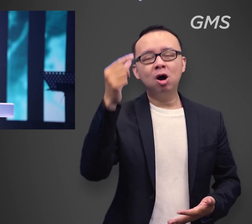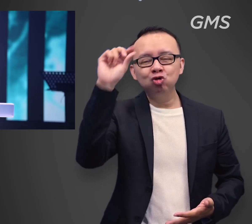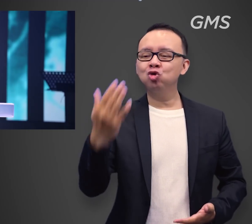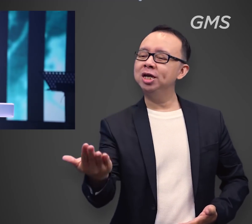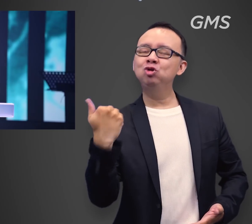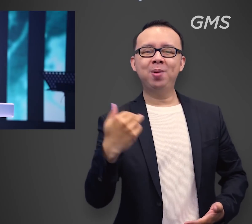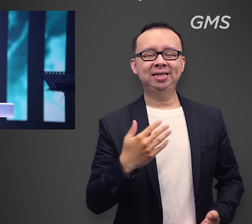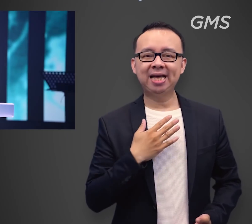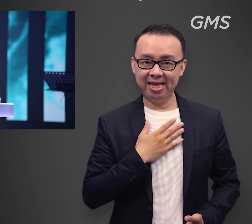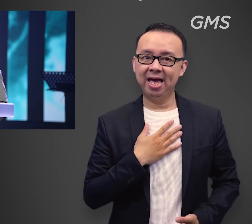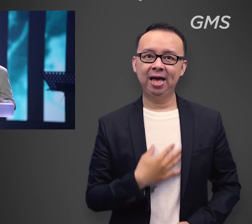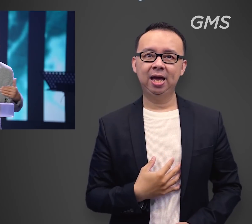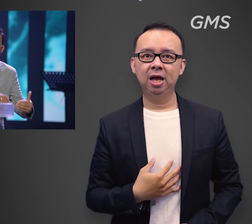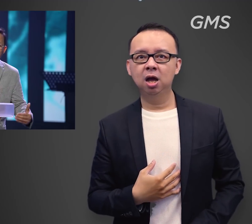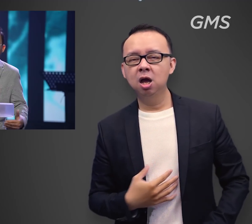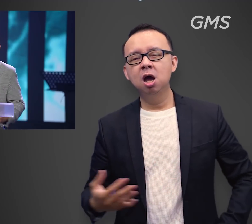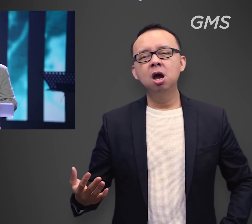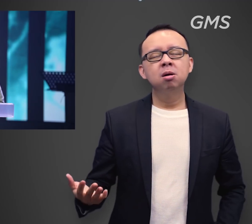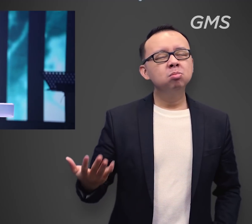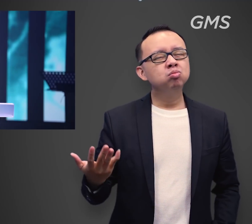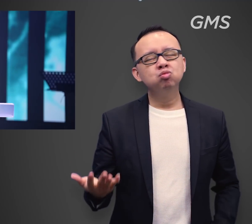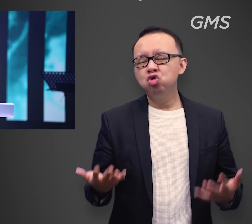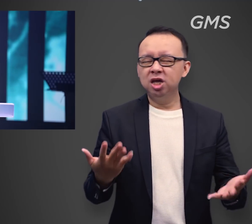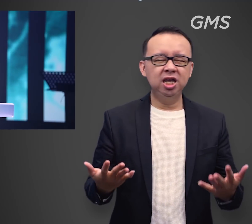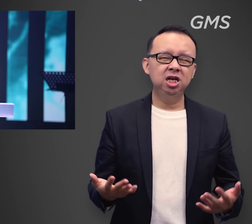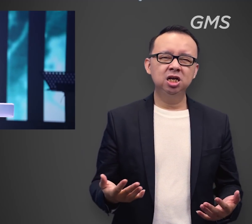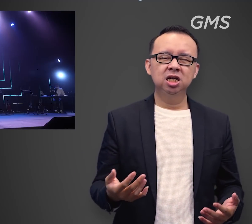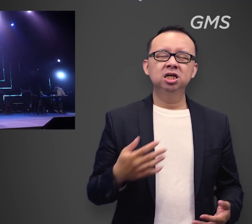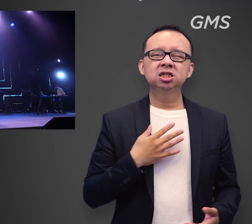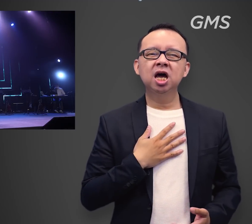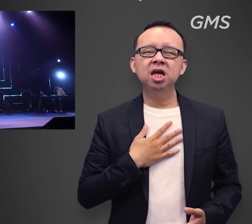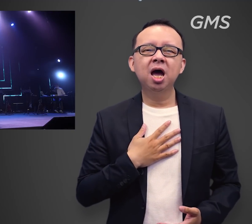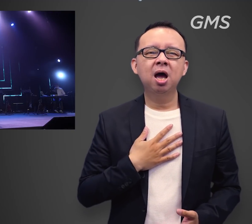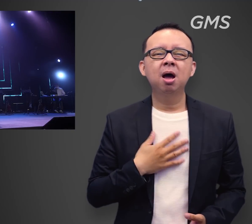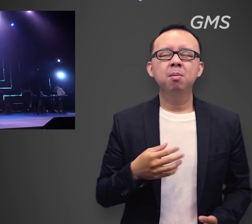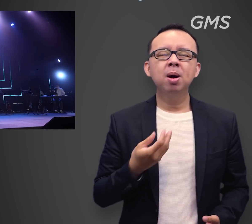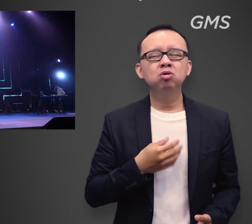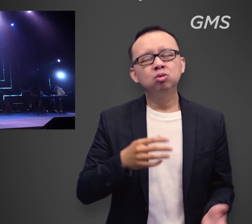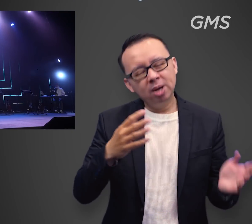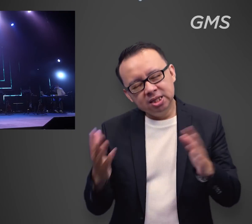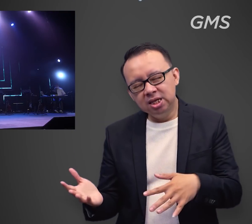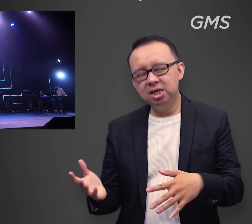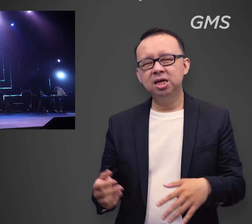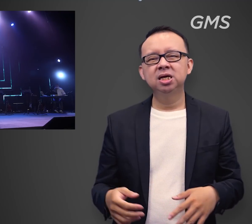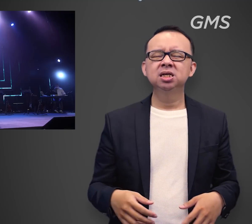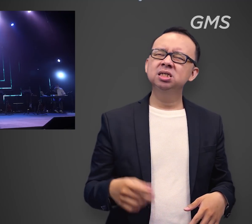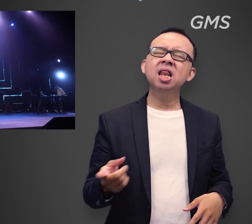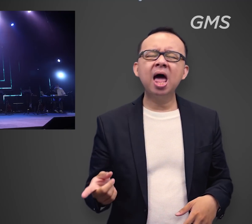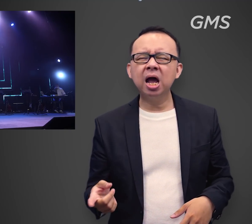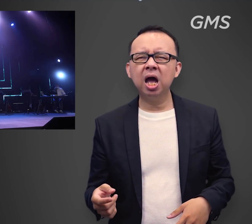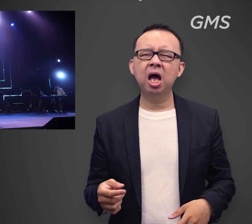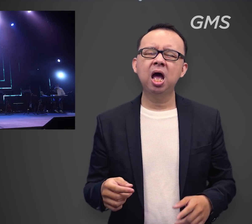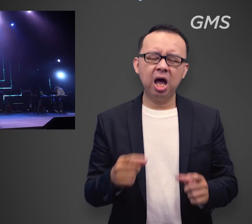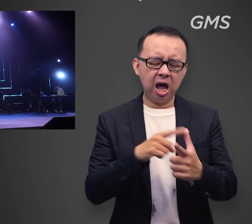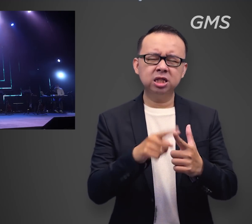kehidupan saya yang seharusnya saya mungkin mengalami sebuah celaka. Mungkin saya mengalami kebangkrutan. Mungkin saya mengalami sebuah masalah yang berat dan